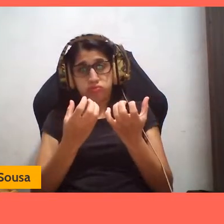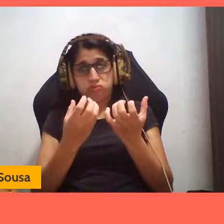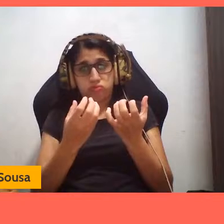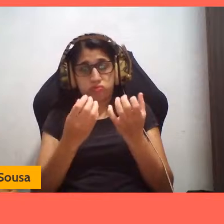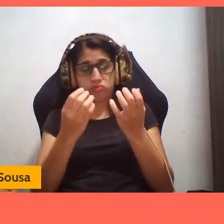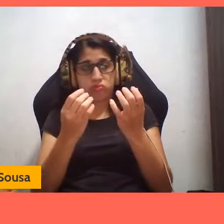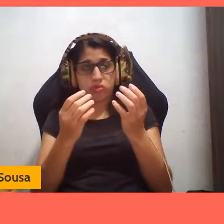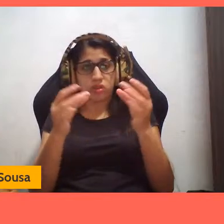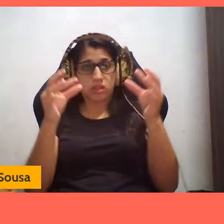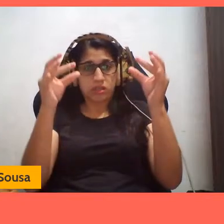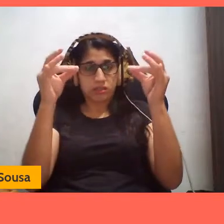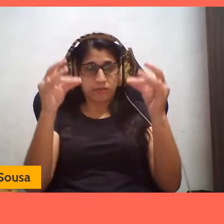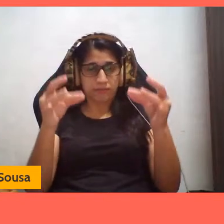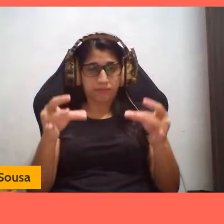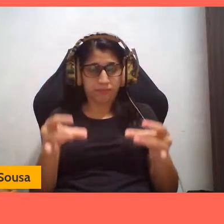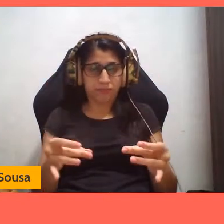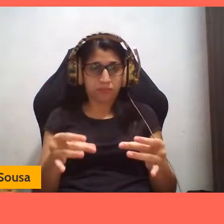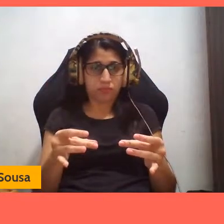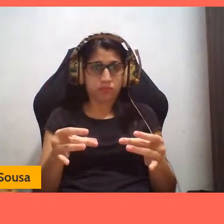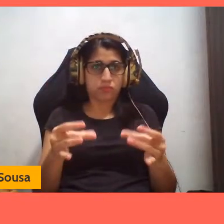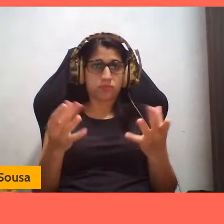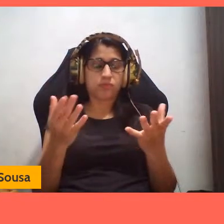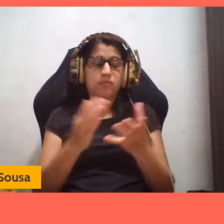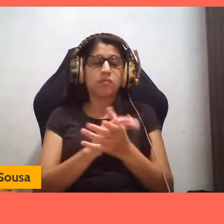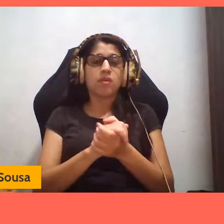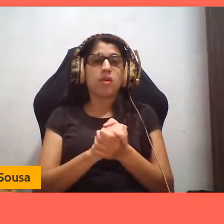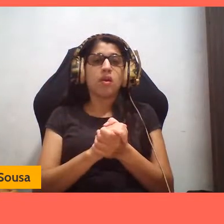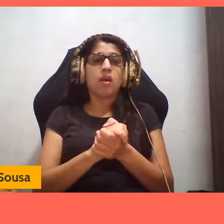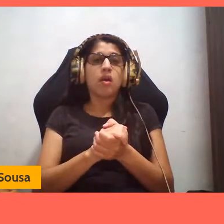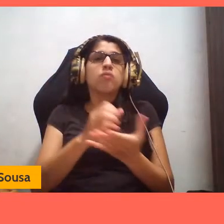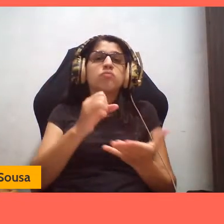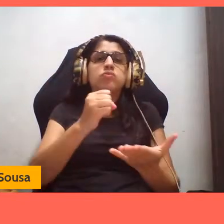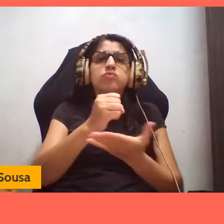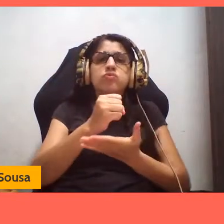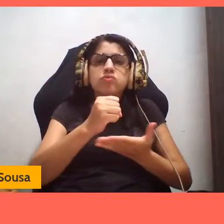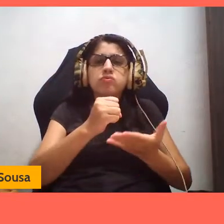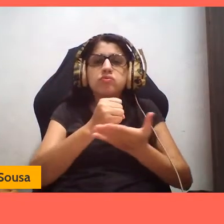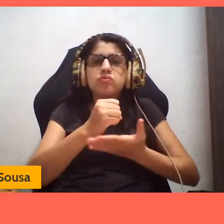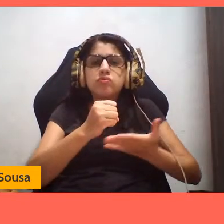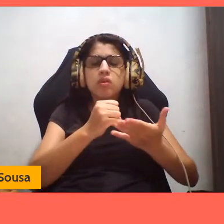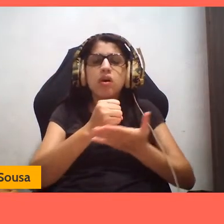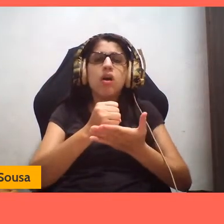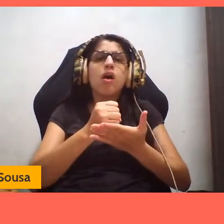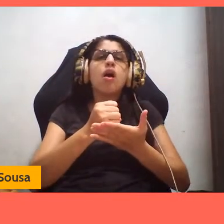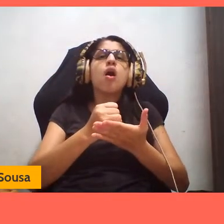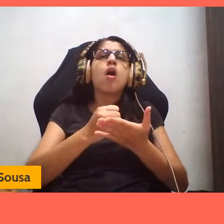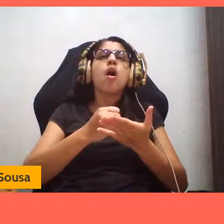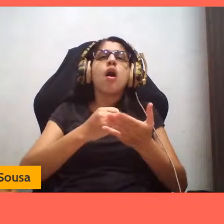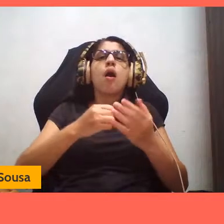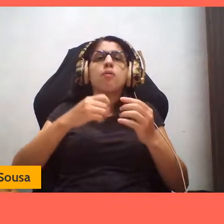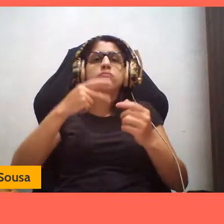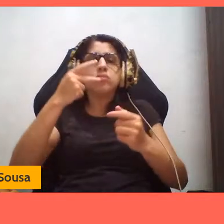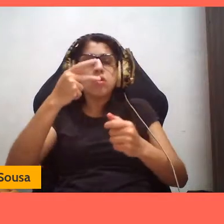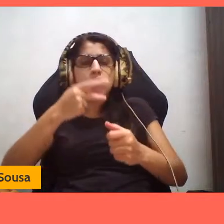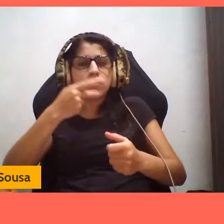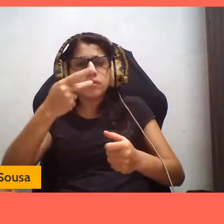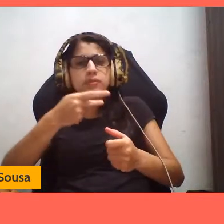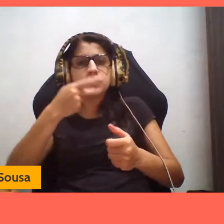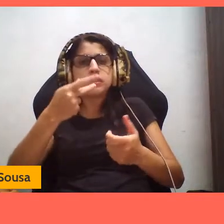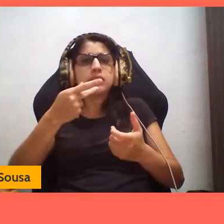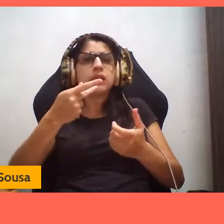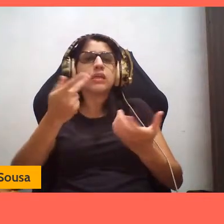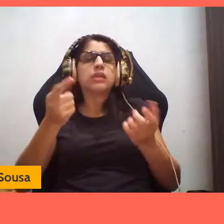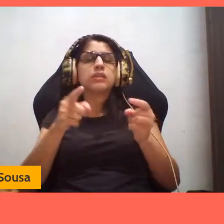mencionados acima que fundamentam o meu argumento e que terminam sendo determinantes